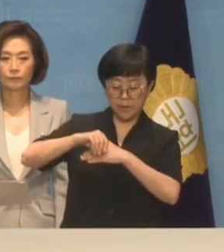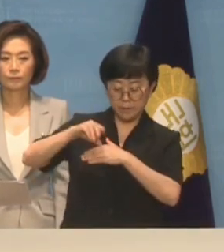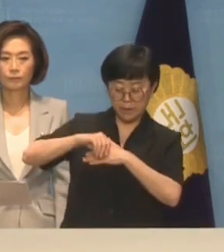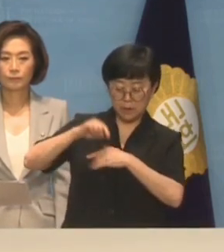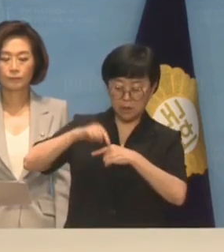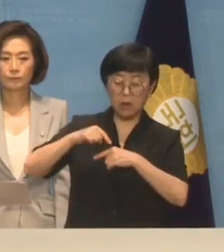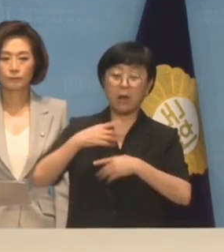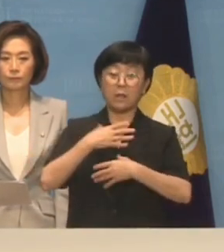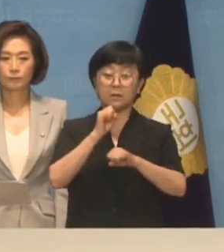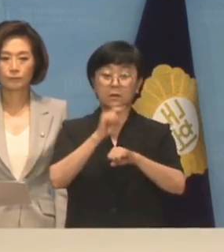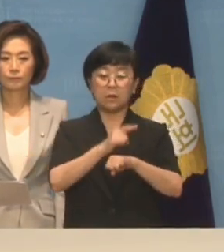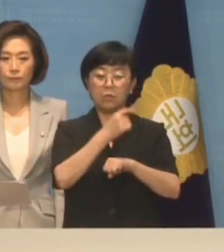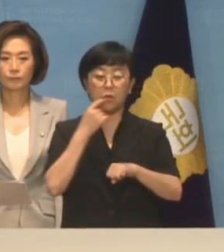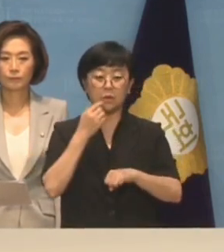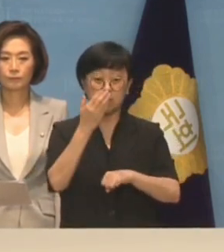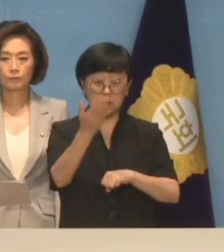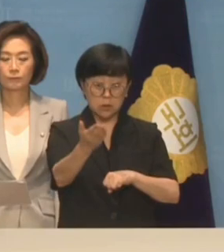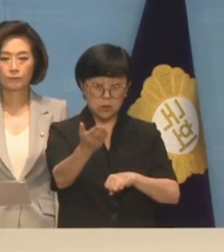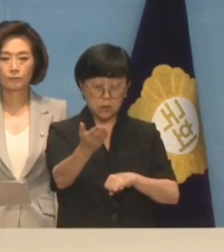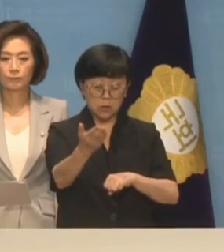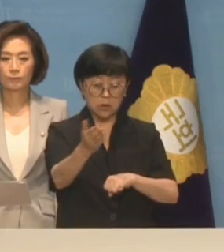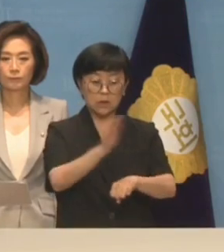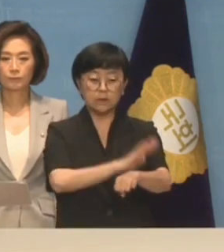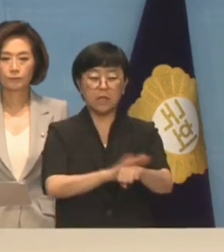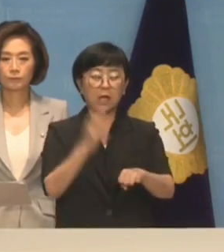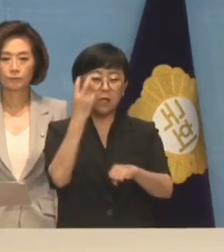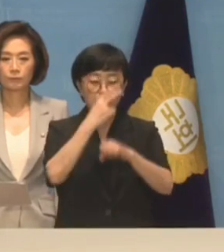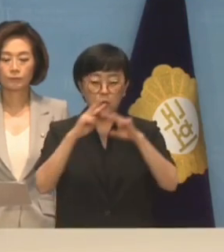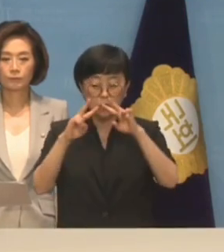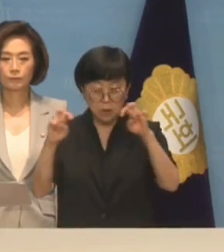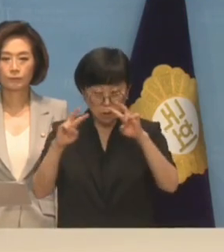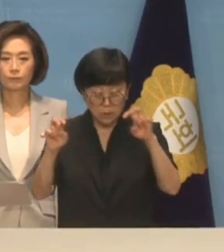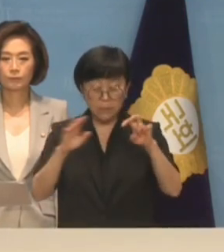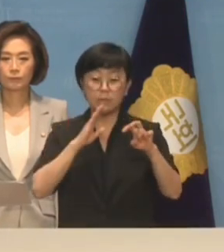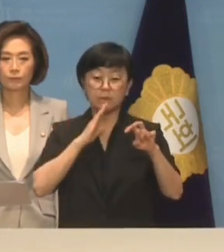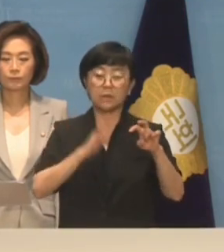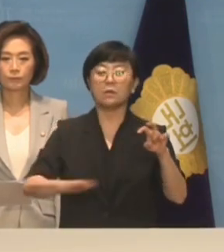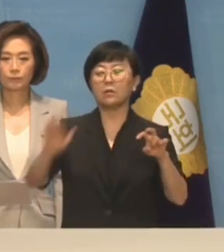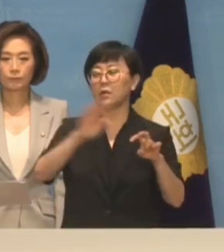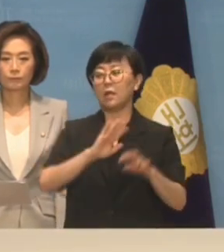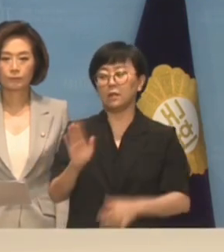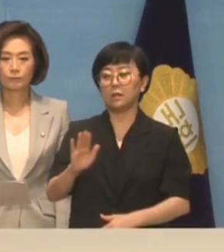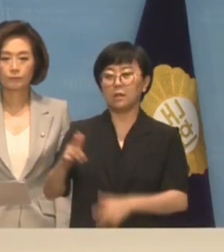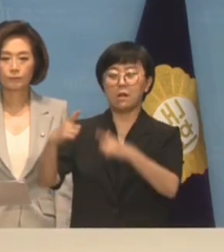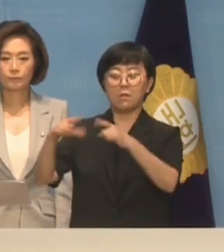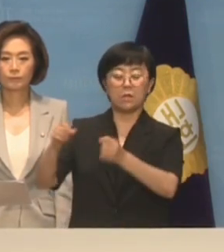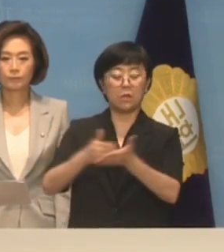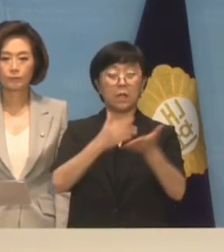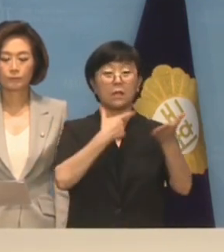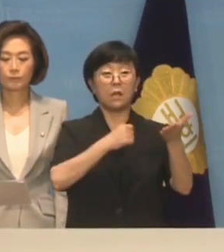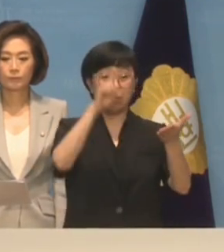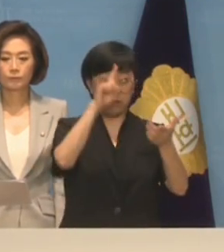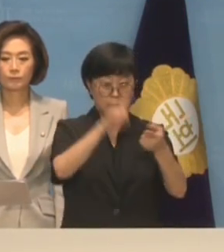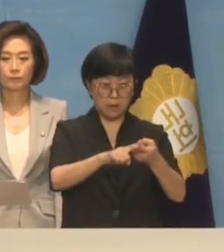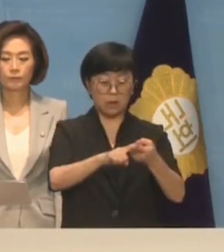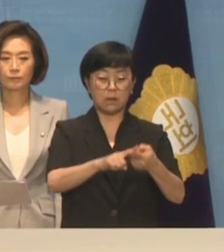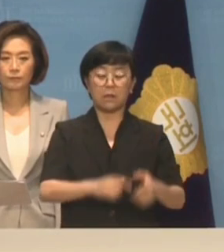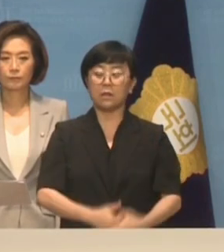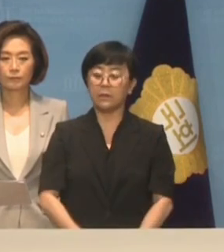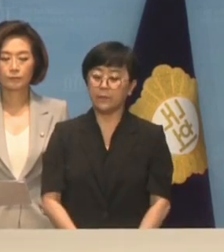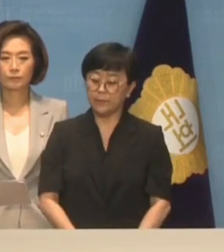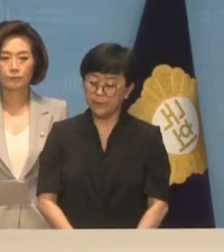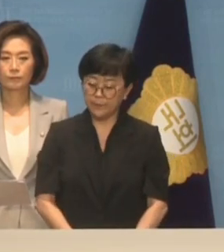된 안전성을 보장할 수 있는가를 제대로 조사해야 되는데 저희가 보기에는 그렇지 않은 것으로 보여집니다.